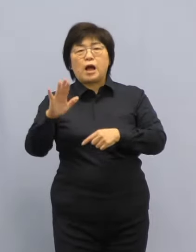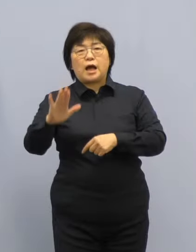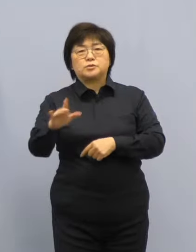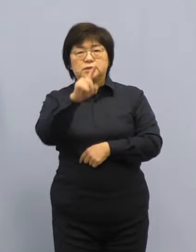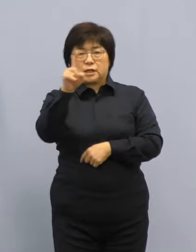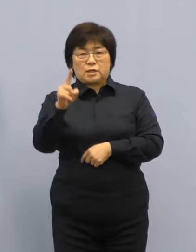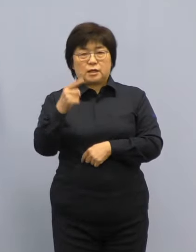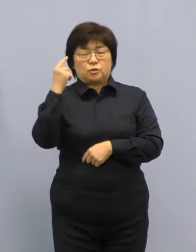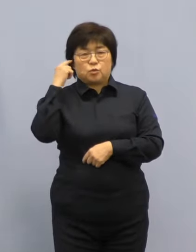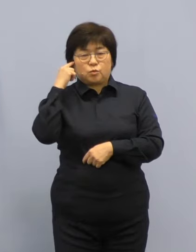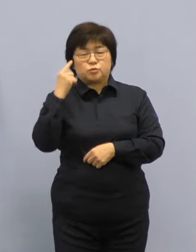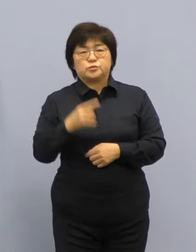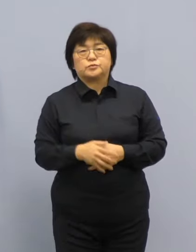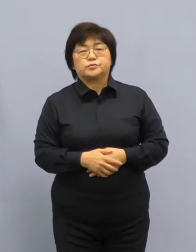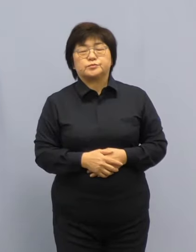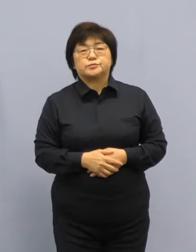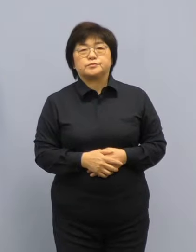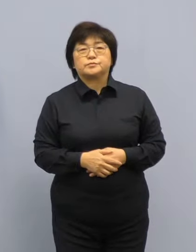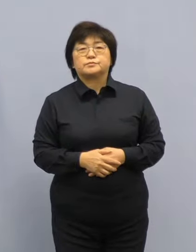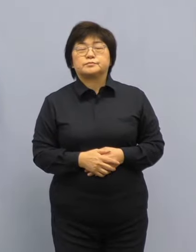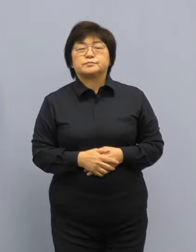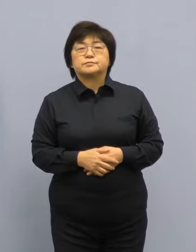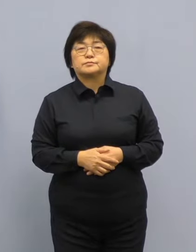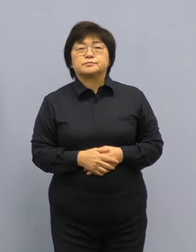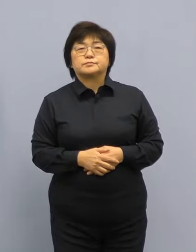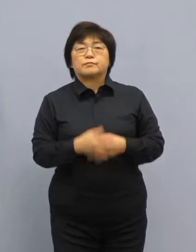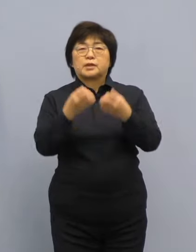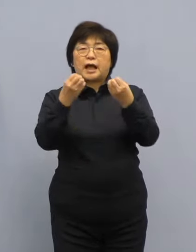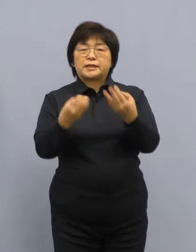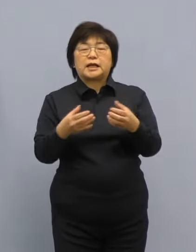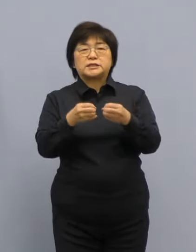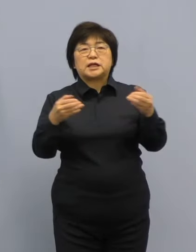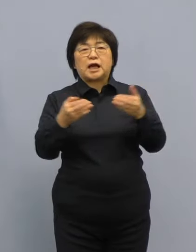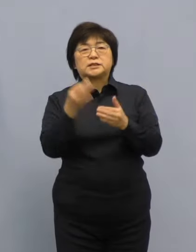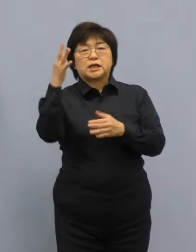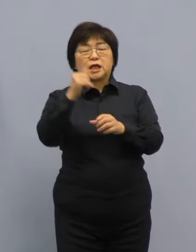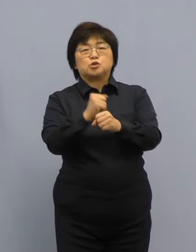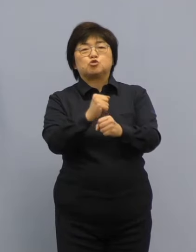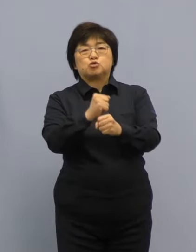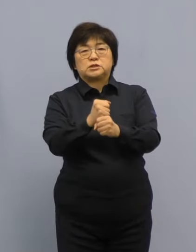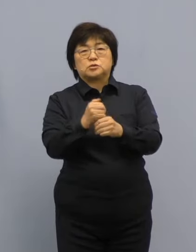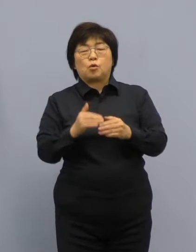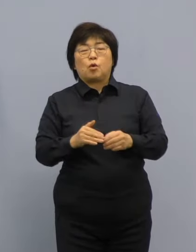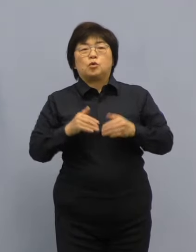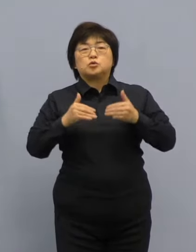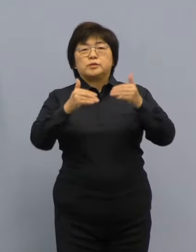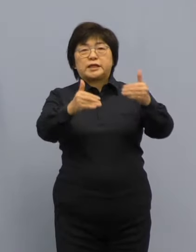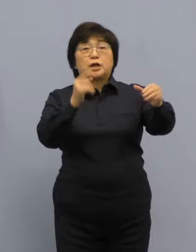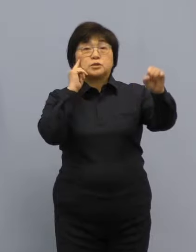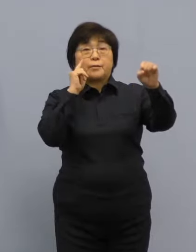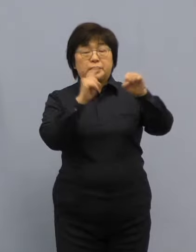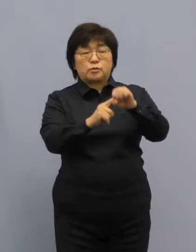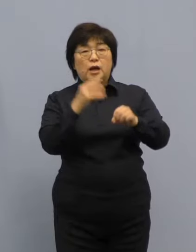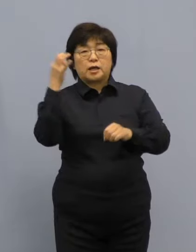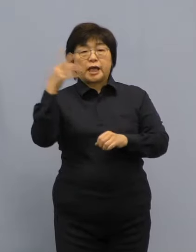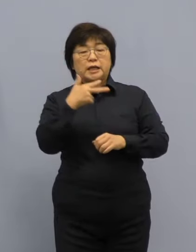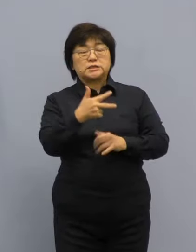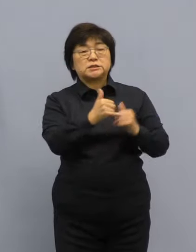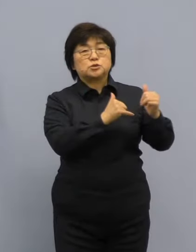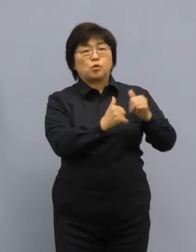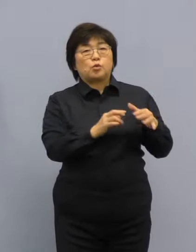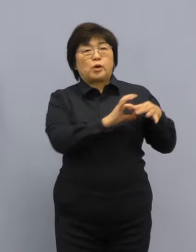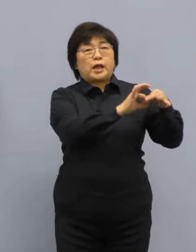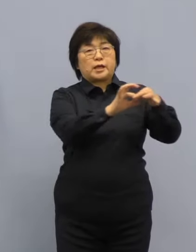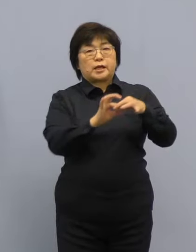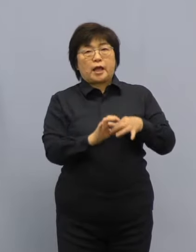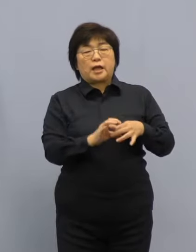というふうに感じてございます。この新しい長崎県づくりを進めていくためには、やはり県と市町の連携に加えて、や